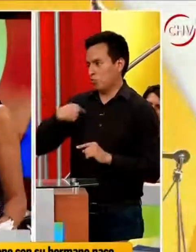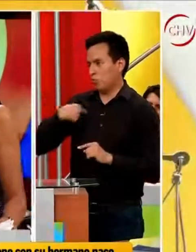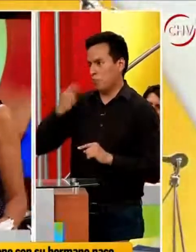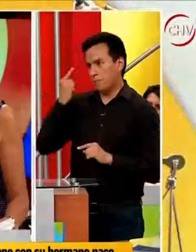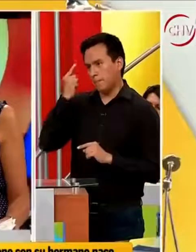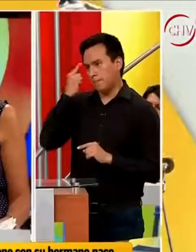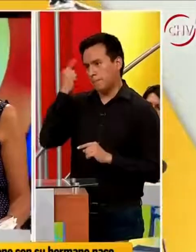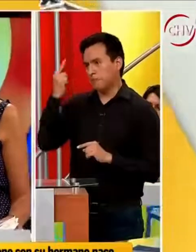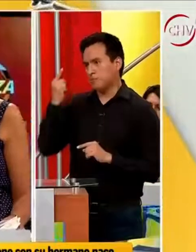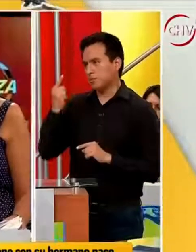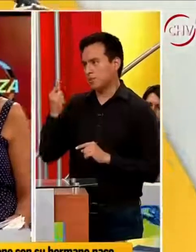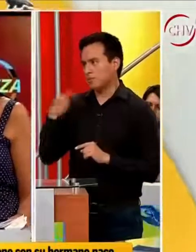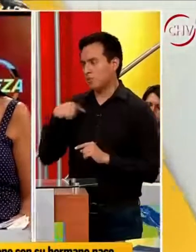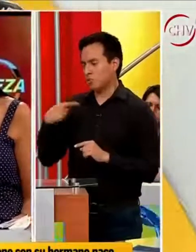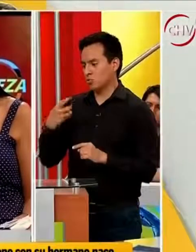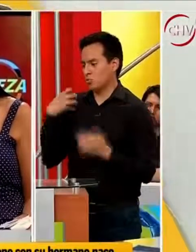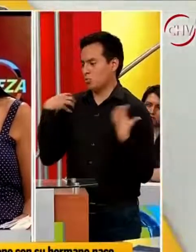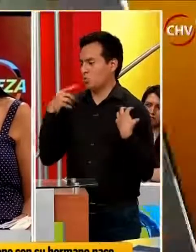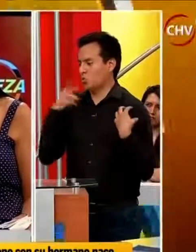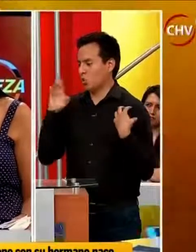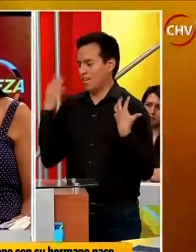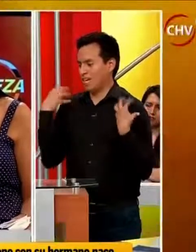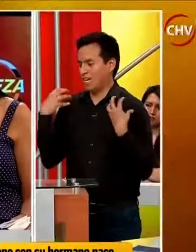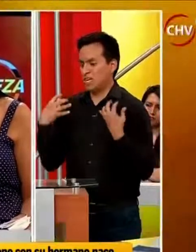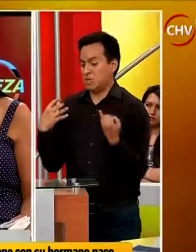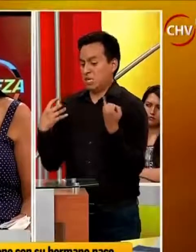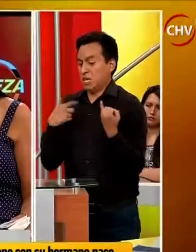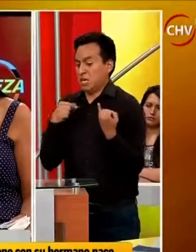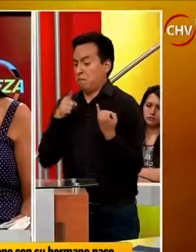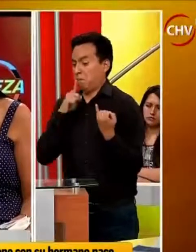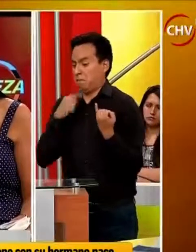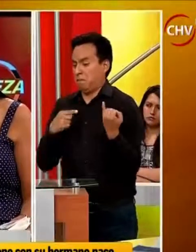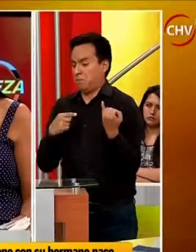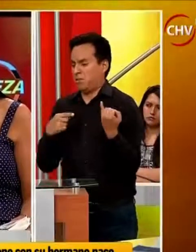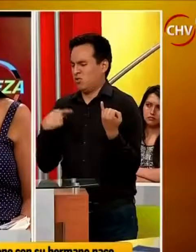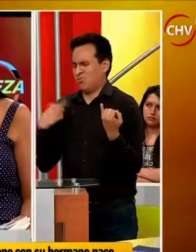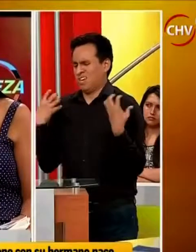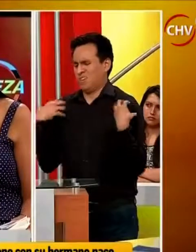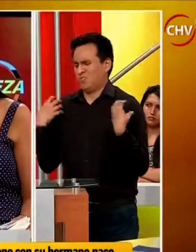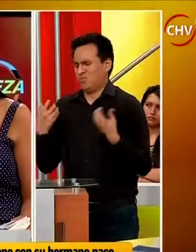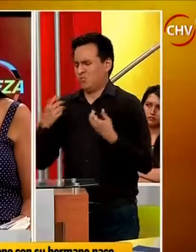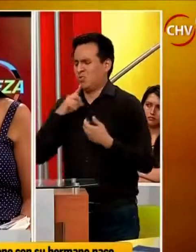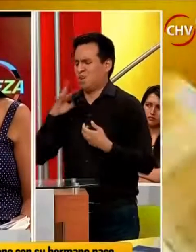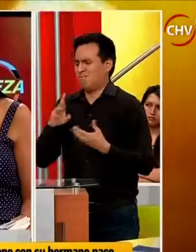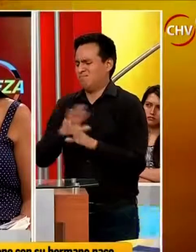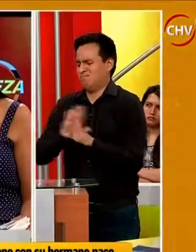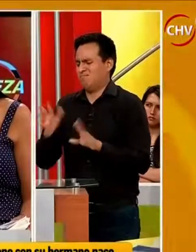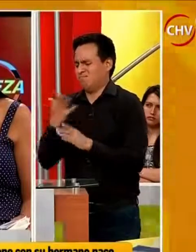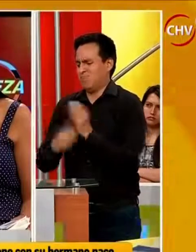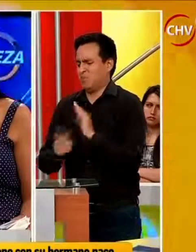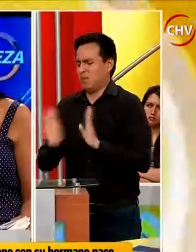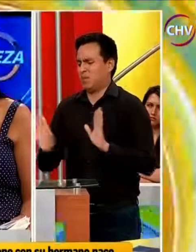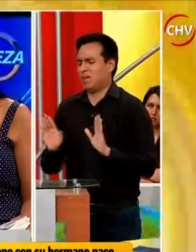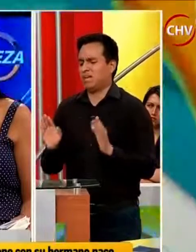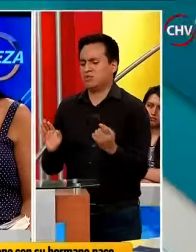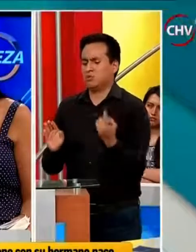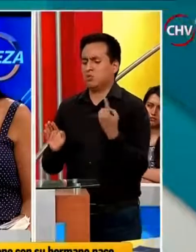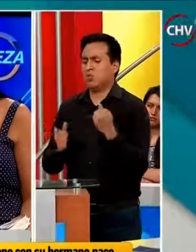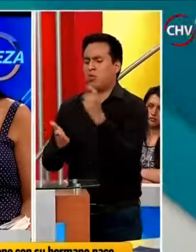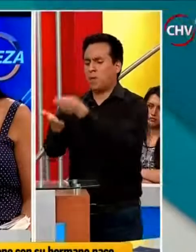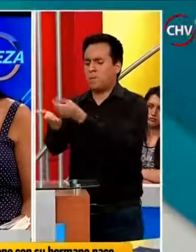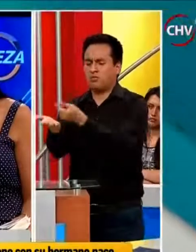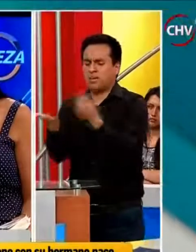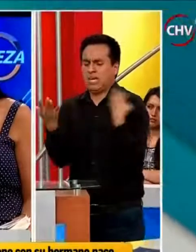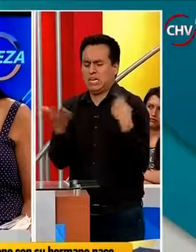yo tengo la tutoría y él quiere una independencia, por lo que me está diciendo, yo ya no quiero ser más su tutora. Que sea él el que cobre su pensión. Él sale,